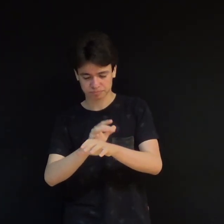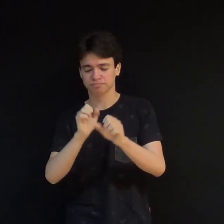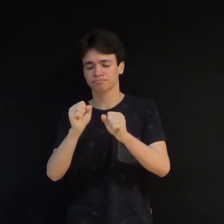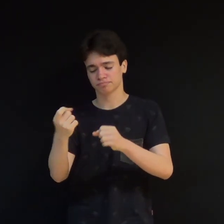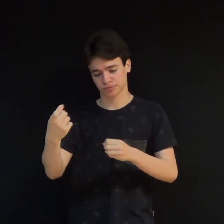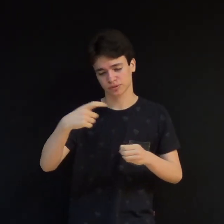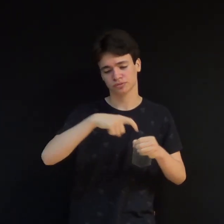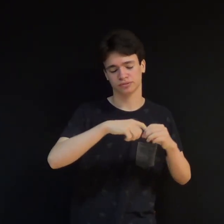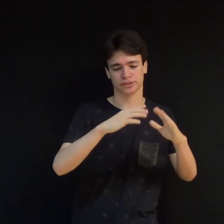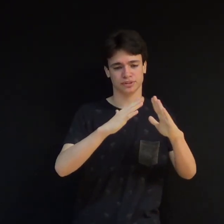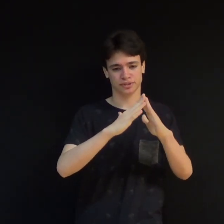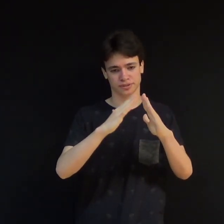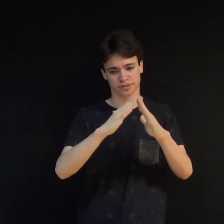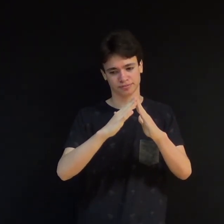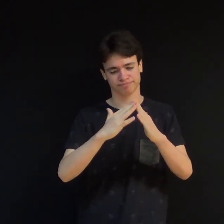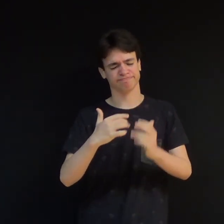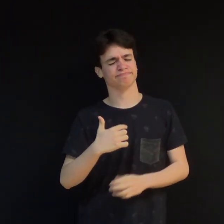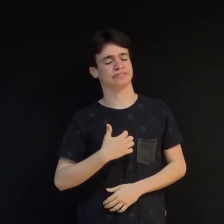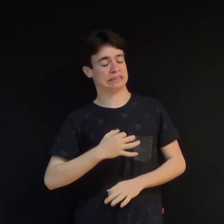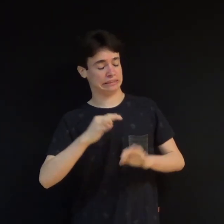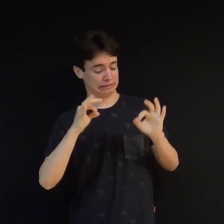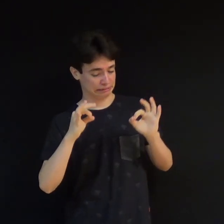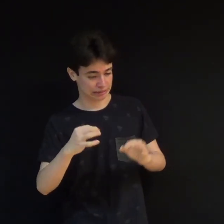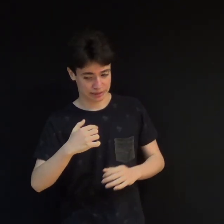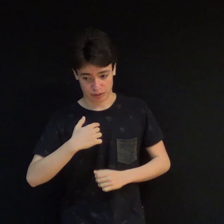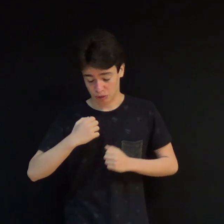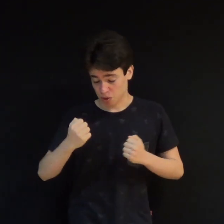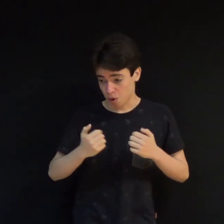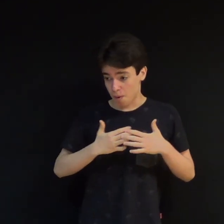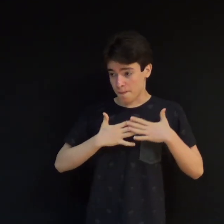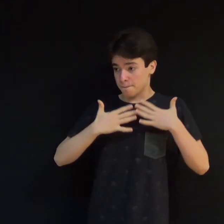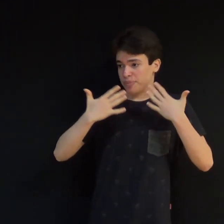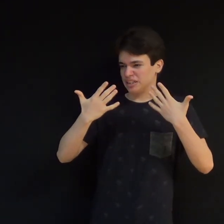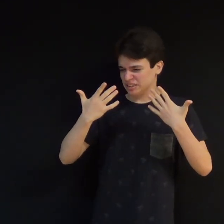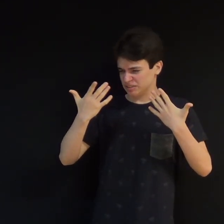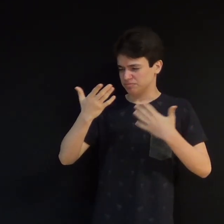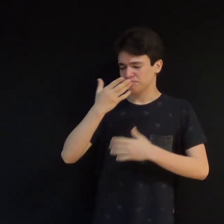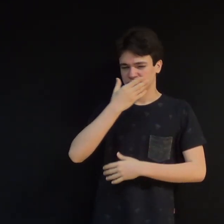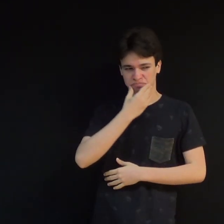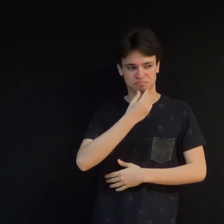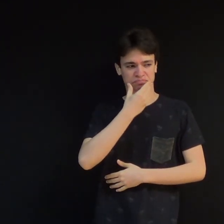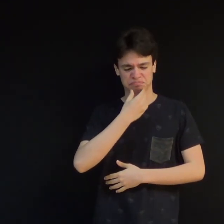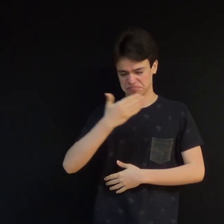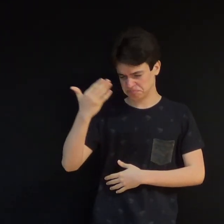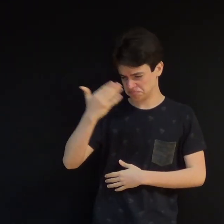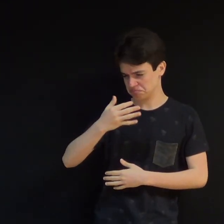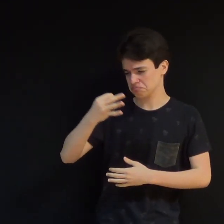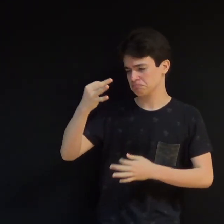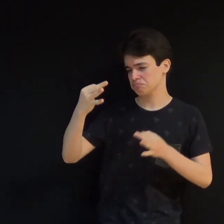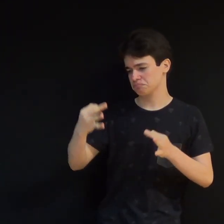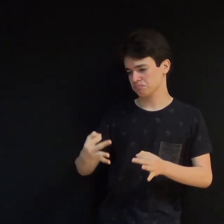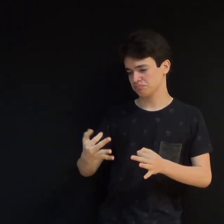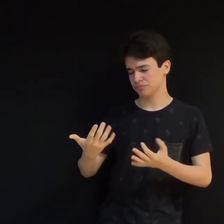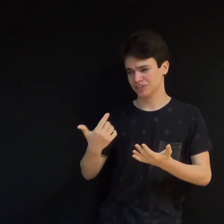com certeza fiquei surpreso com o tamanho cordialidade e cheguei até novidade tanta